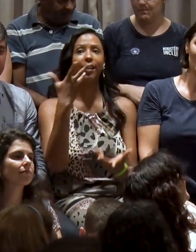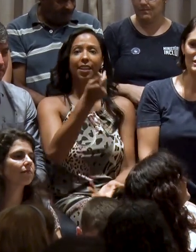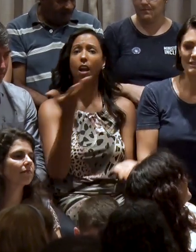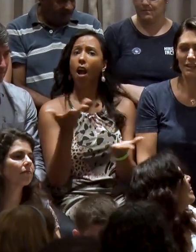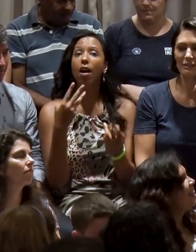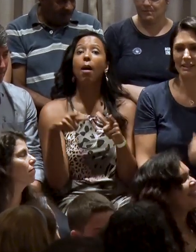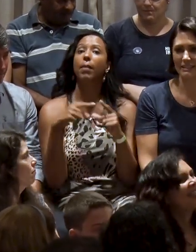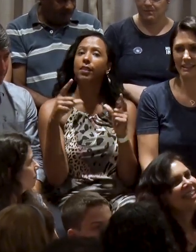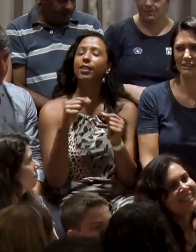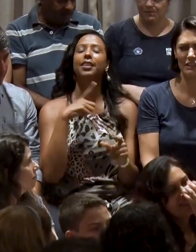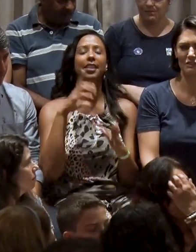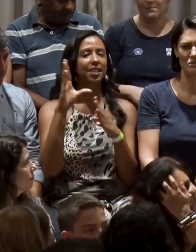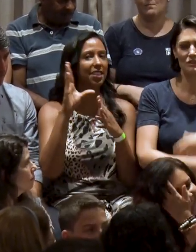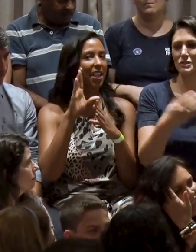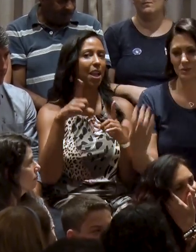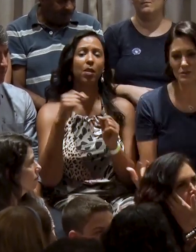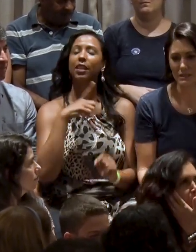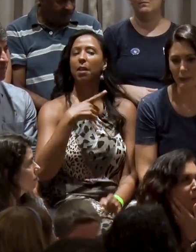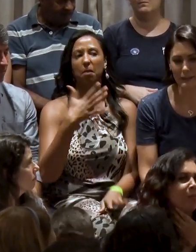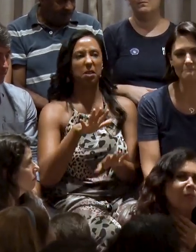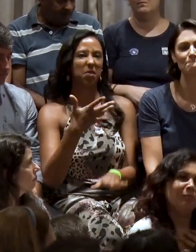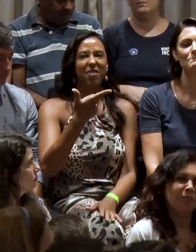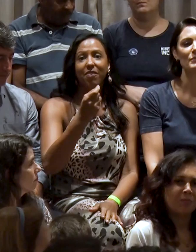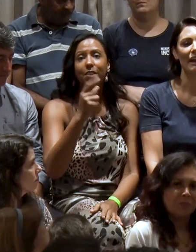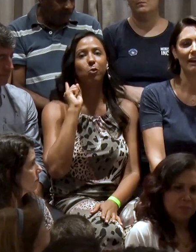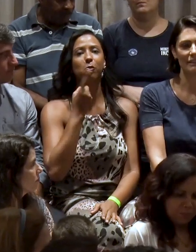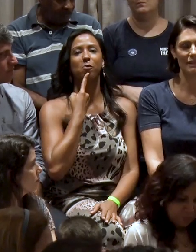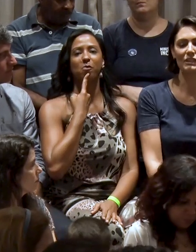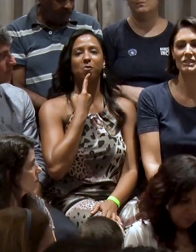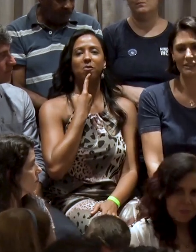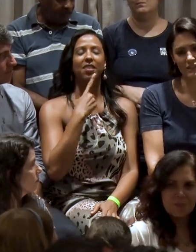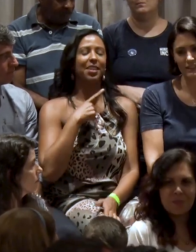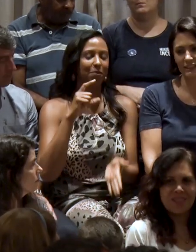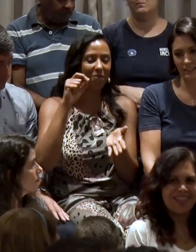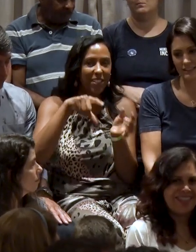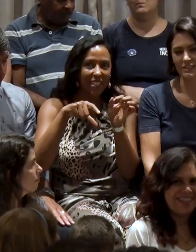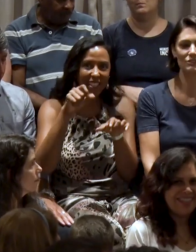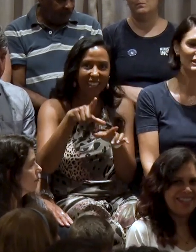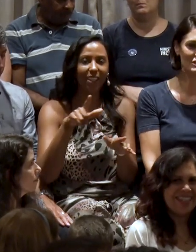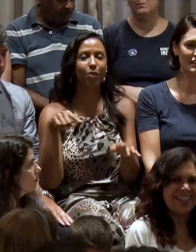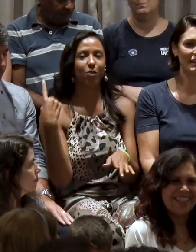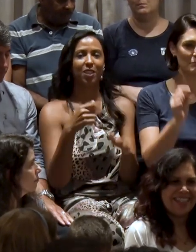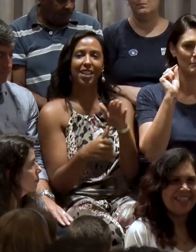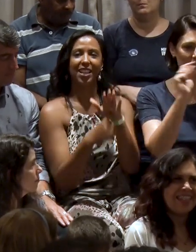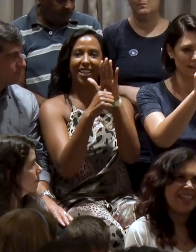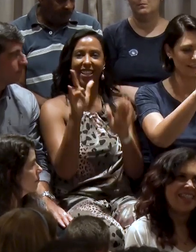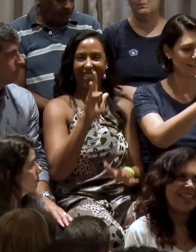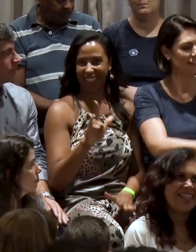nossa célula em Brasília, já deve ter uns 20 surdos também. É a sementinha da nossa líder Elisângela, onde ela chega, ela pica,